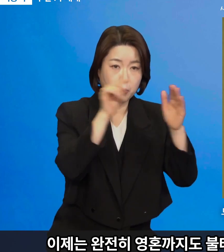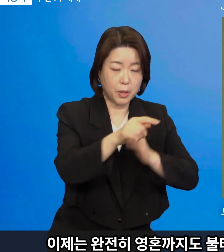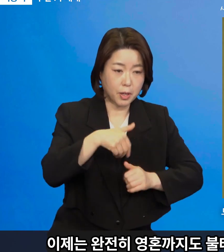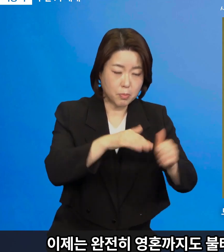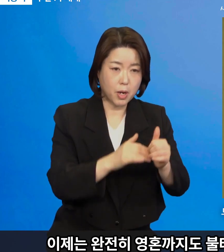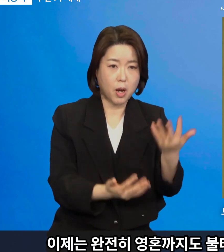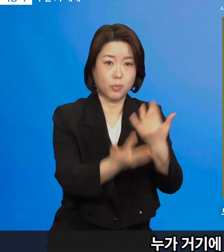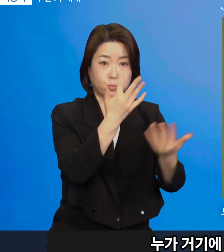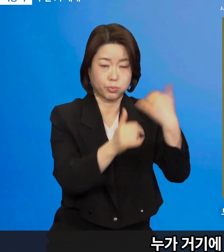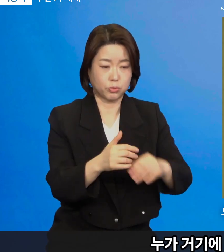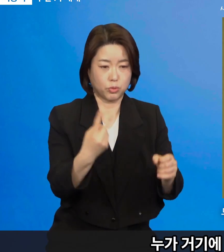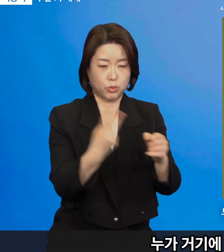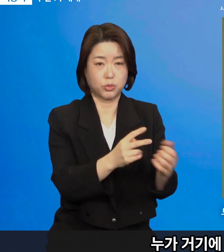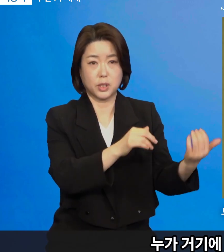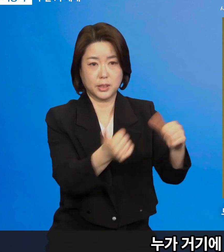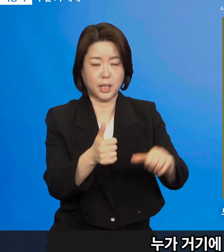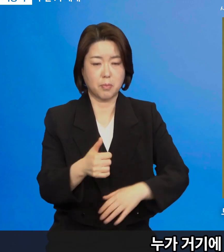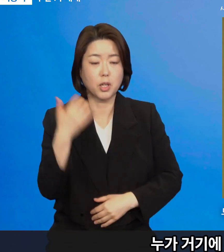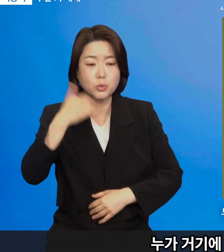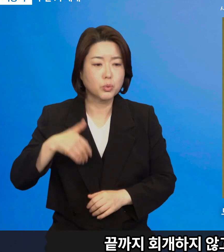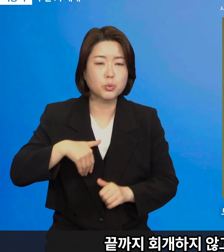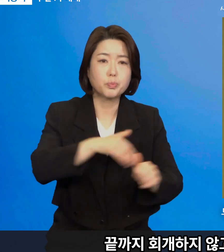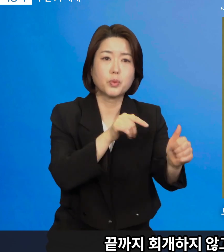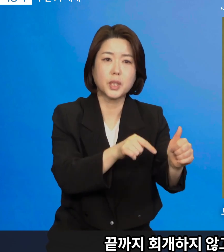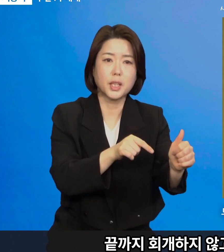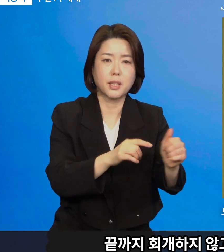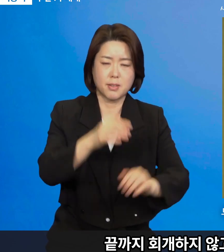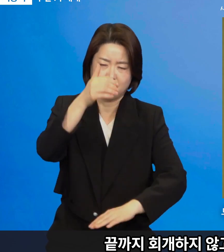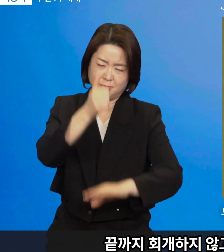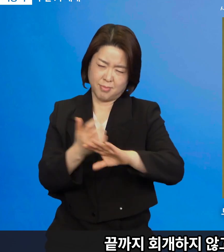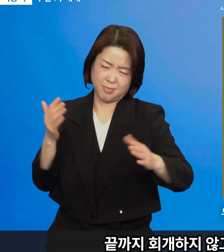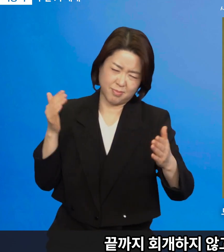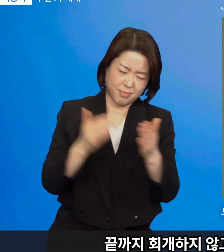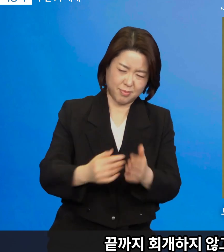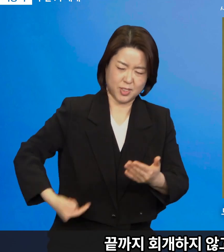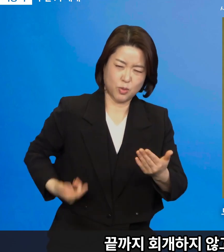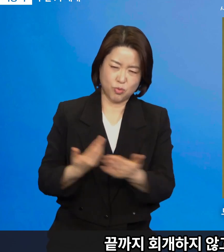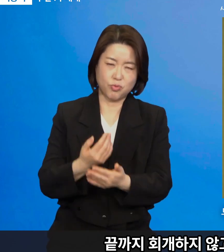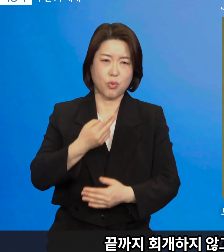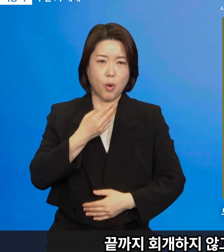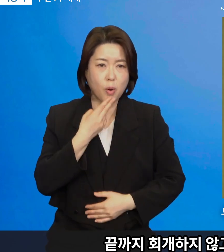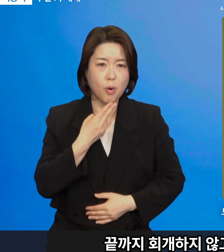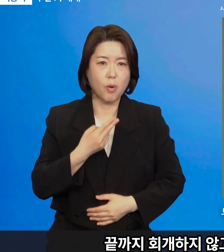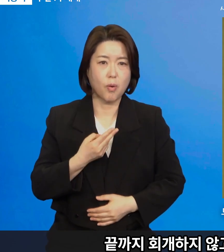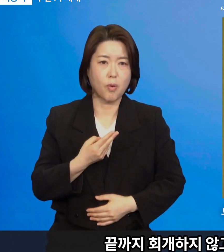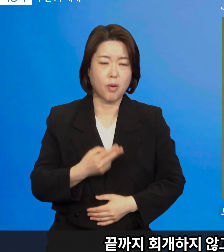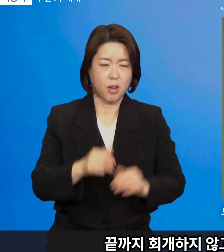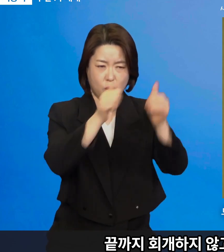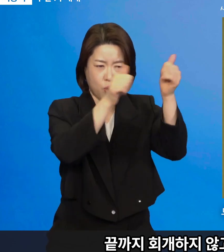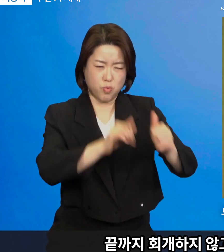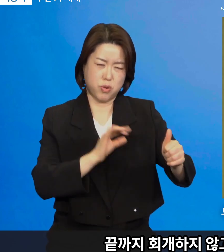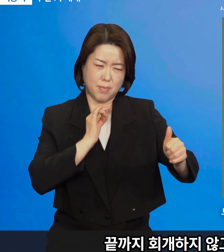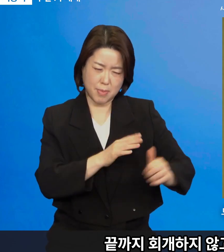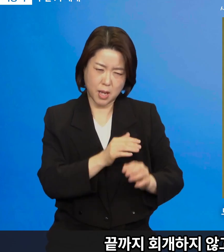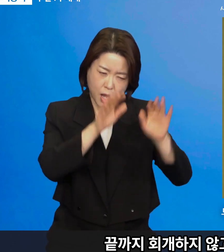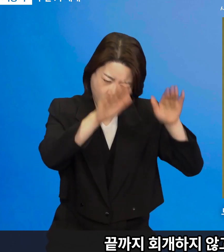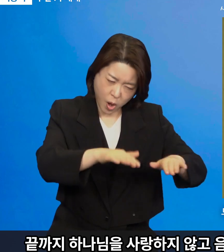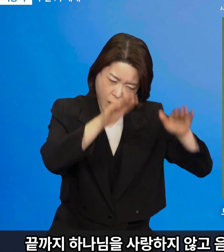불태워버리는 둘째 사망이 있는데, 누가 거기에 던져지느냐? 끝까지 회개하지 않고 우상 숭배하는